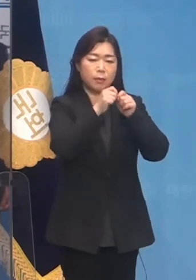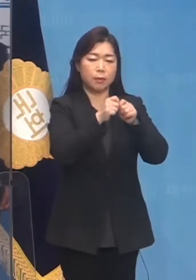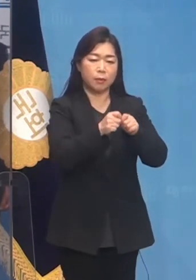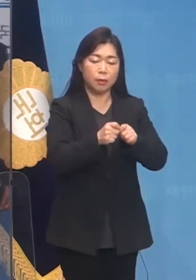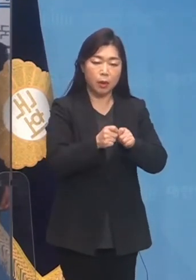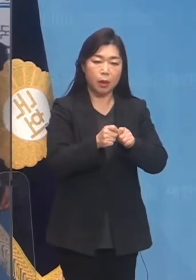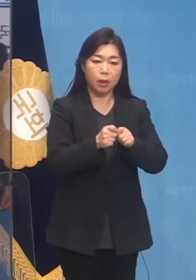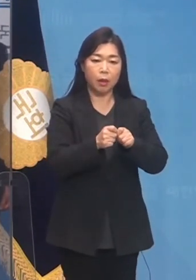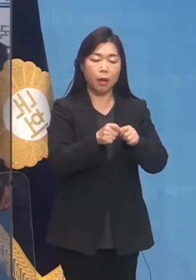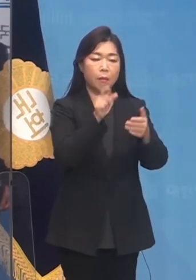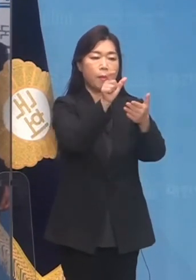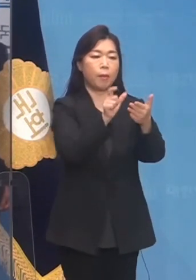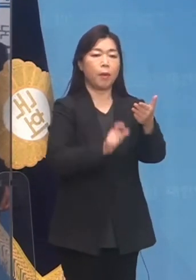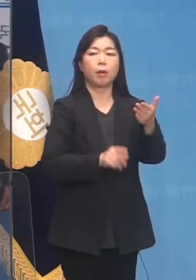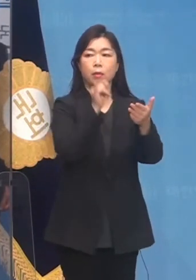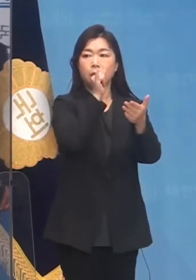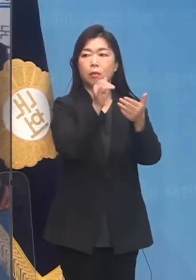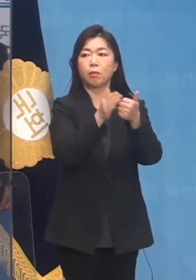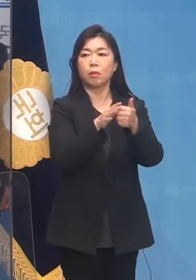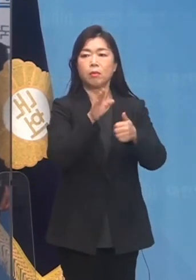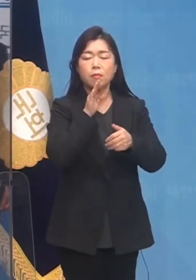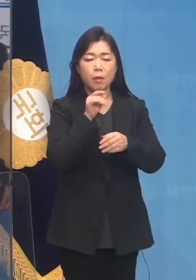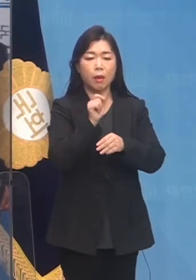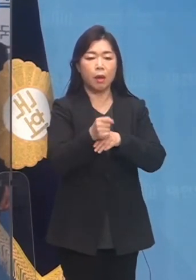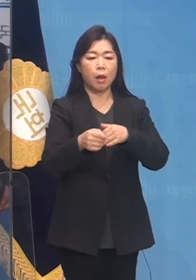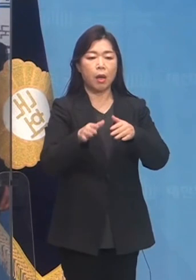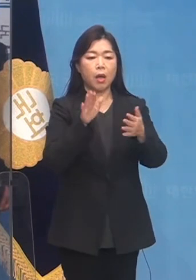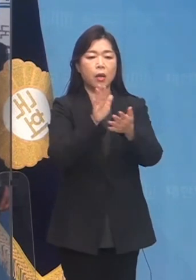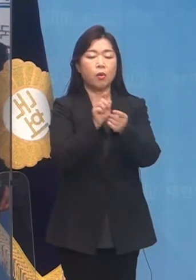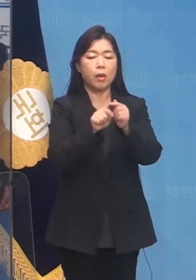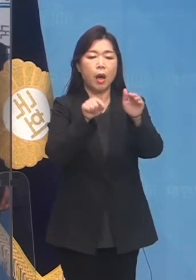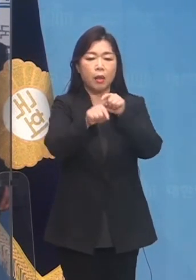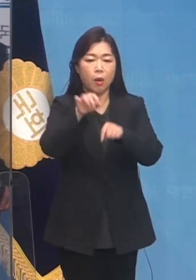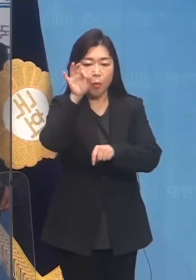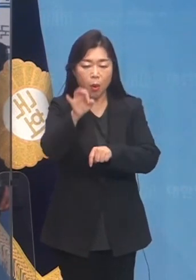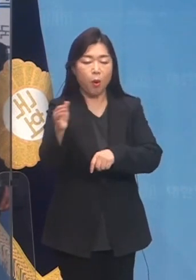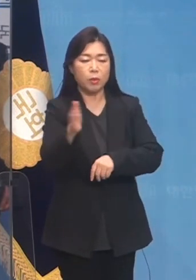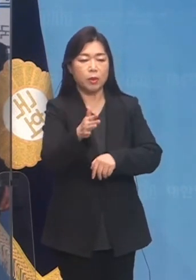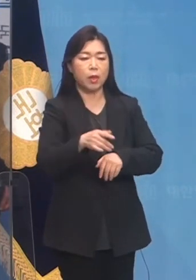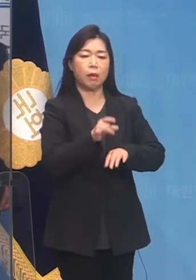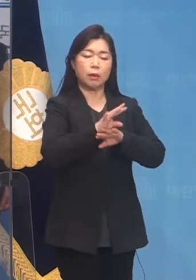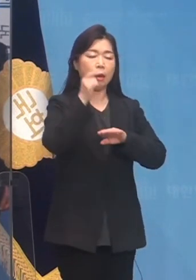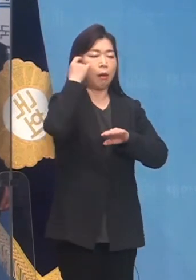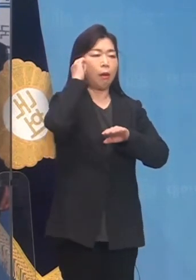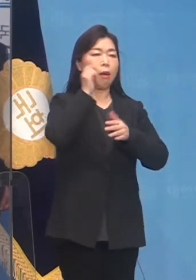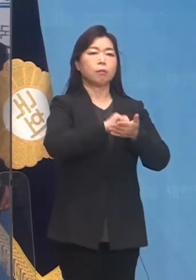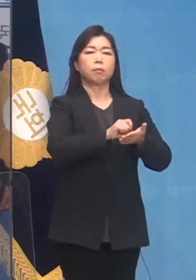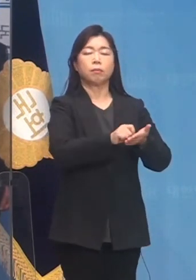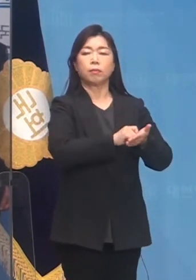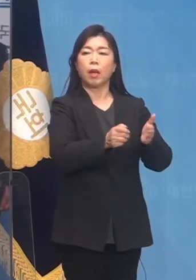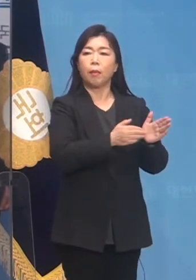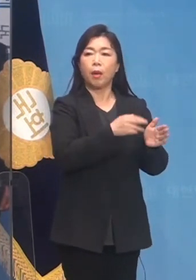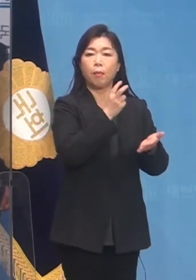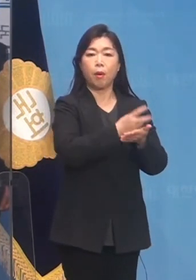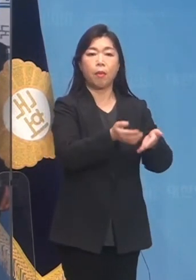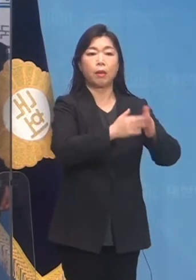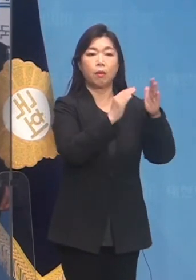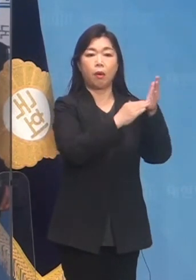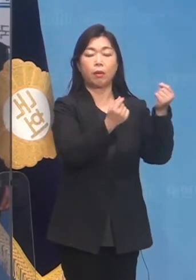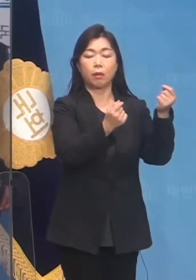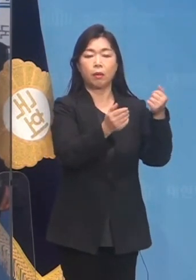근거 없이 탁상 행정으로 인해서 우리 농가한테 불이익을 주며 할 수 없는 부분을